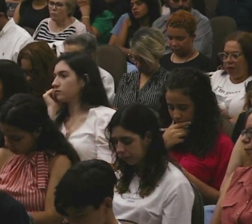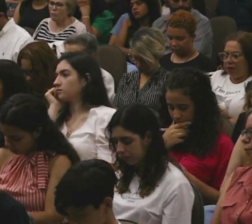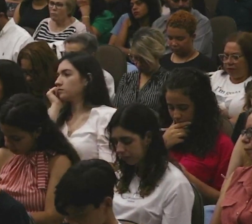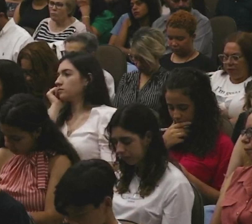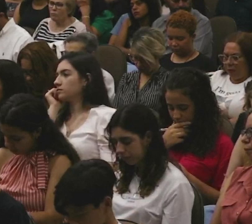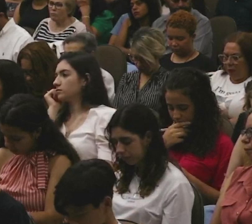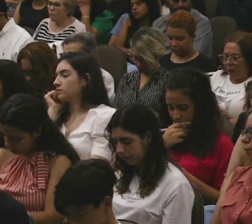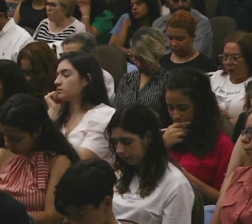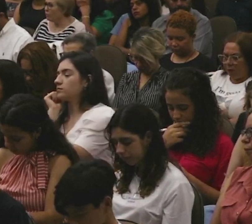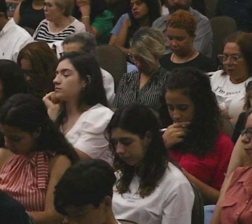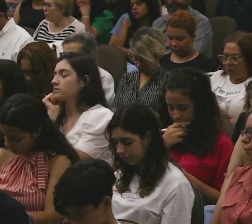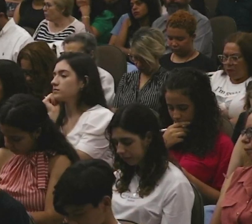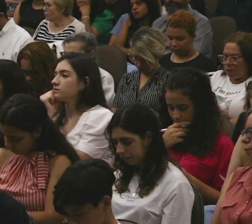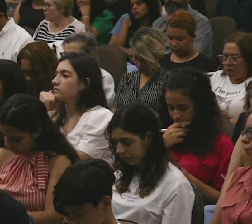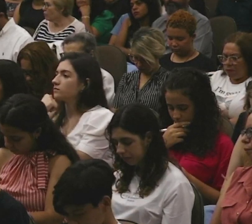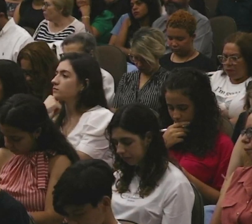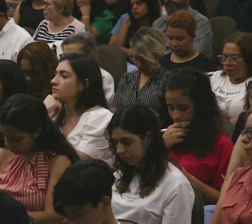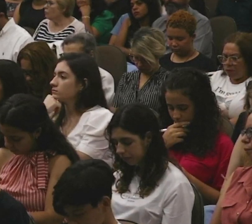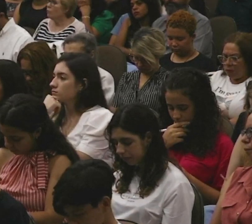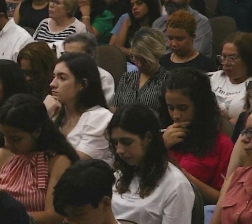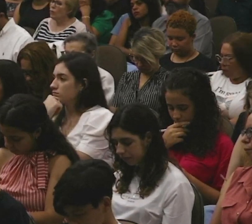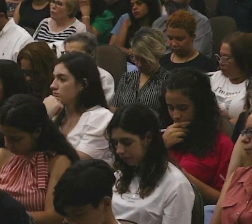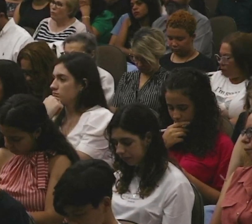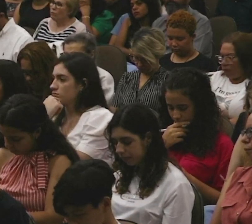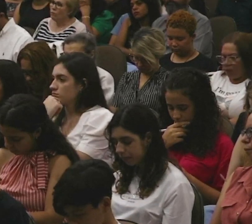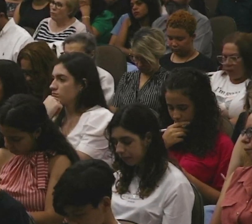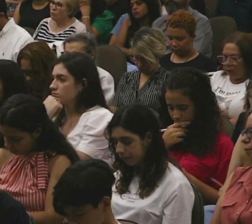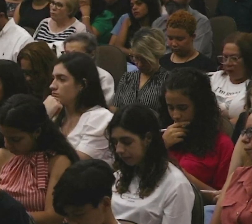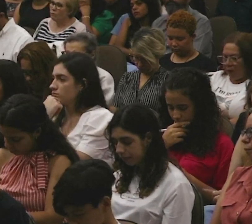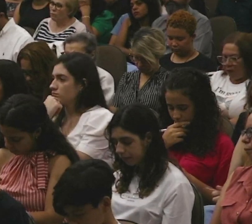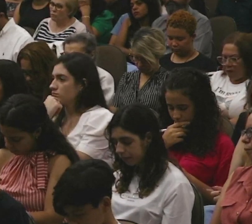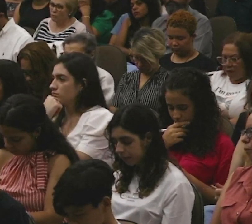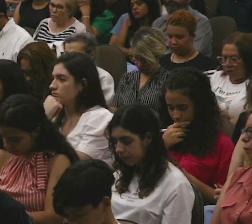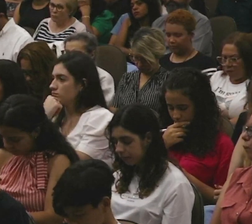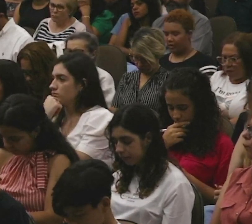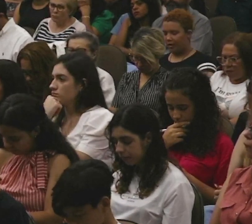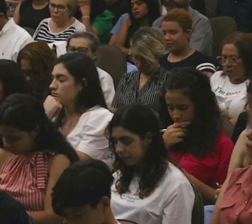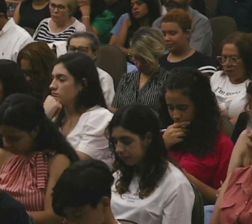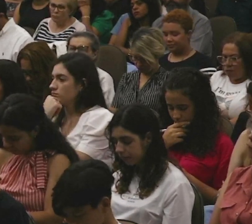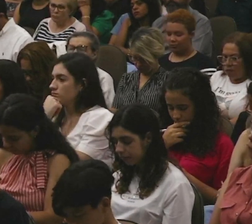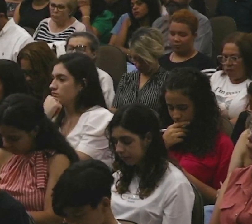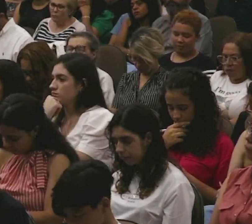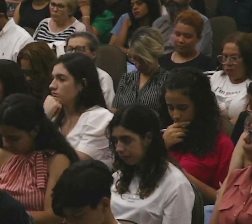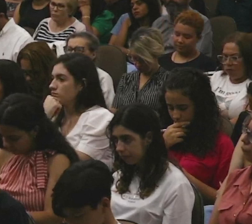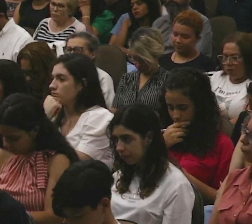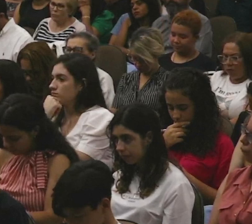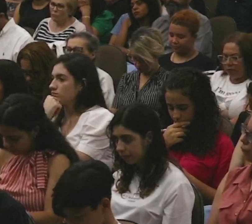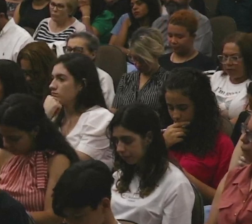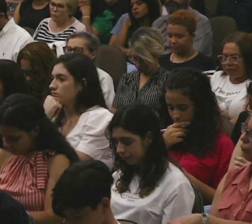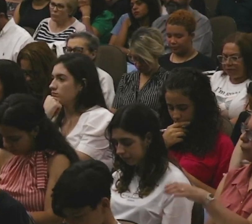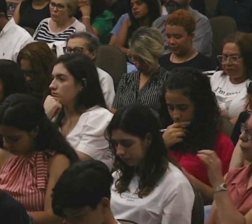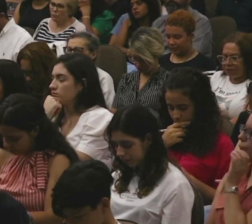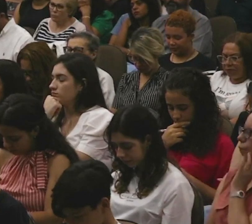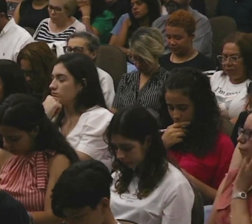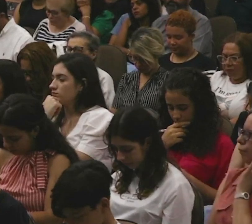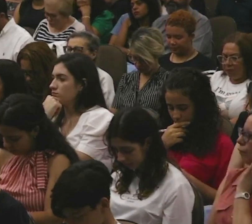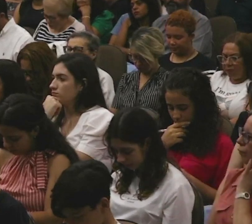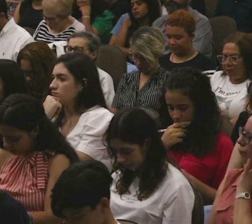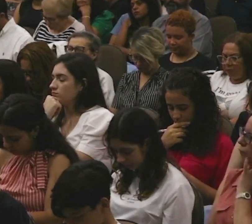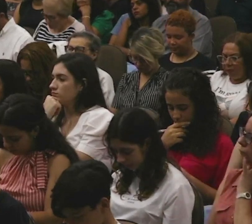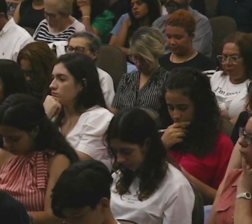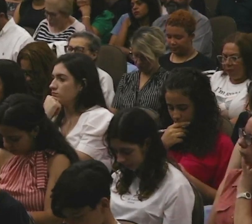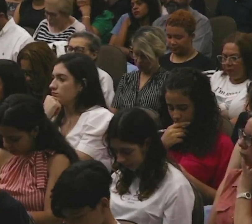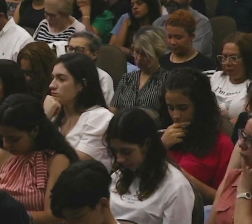realidade nesse universo. Irmão, o homem então estava muito bem servido, não